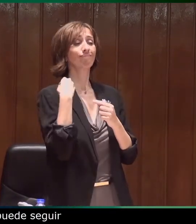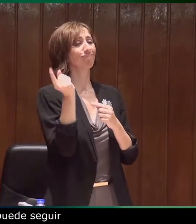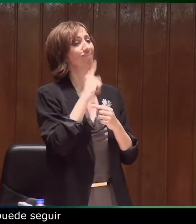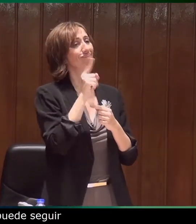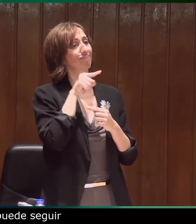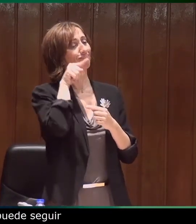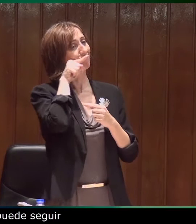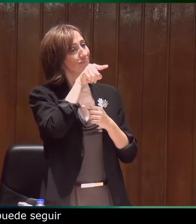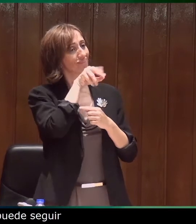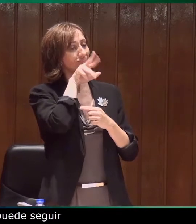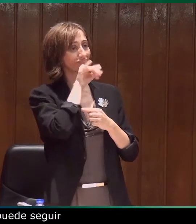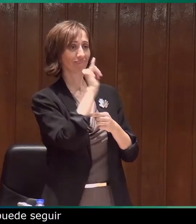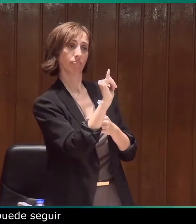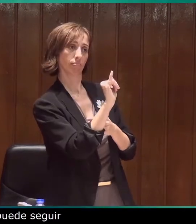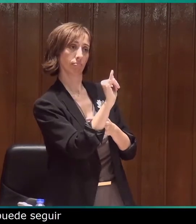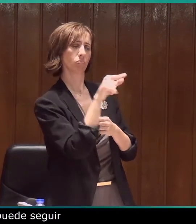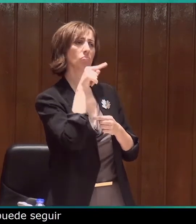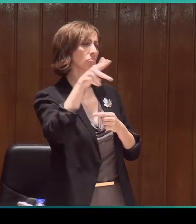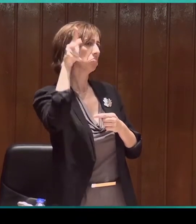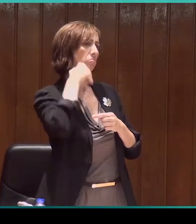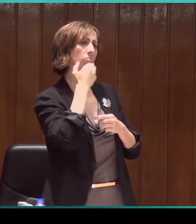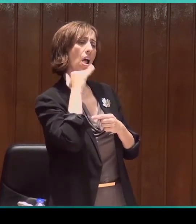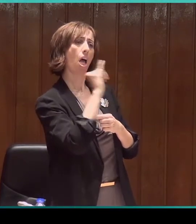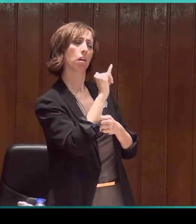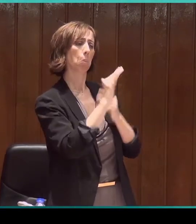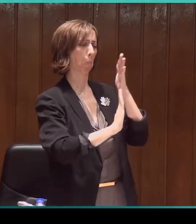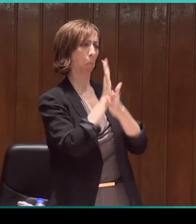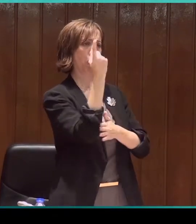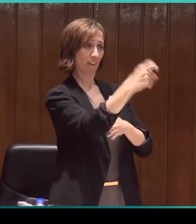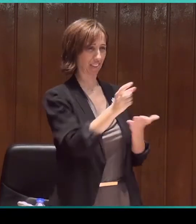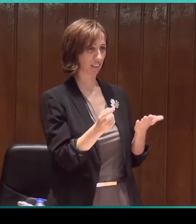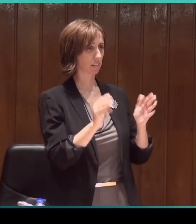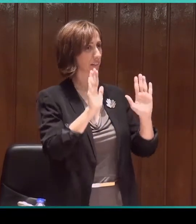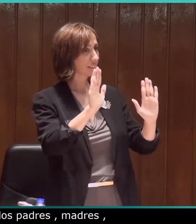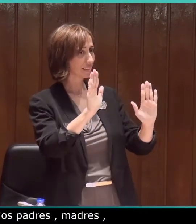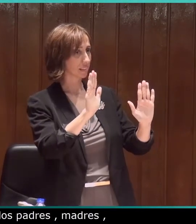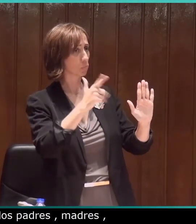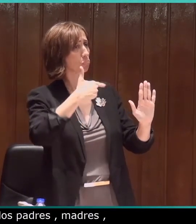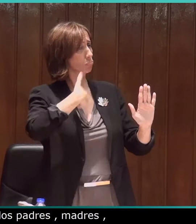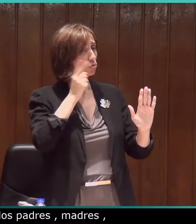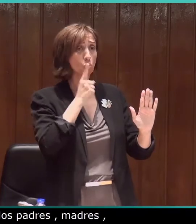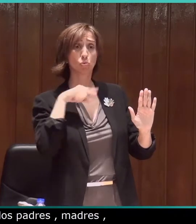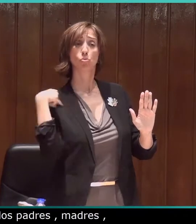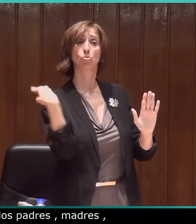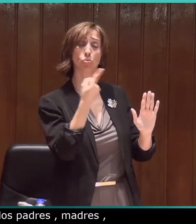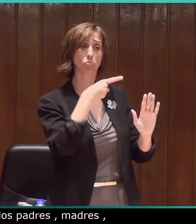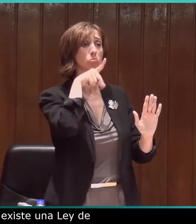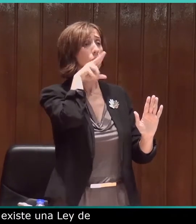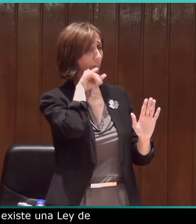a veces les dicen es que tú tienes que hablar es que tú no tienes resto auditivo no necesitas la lengua